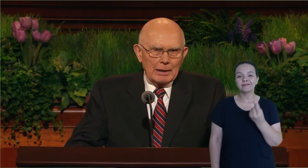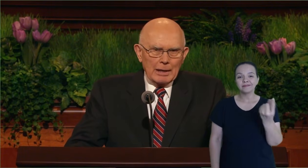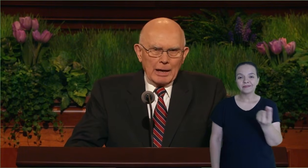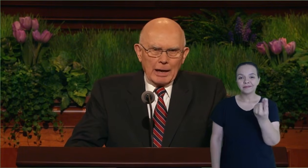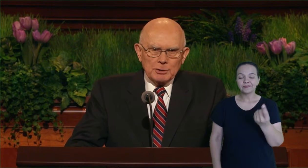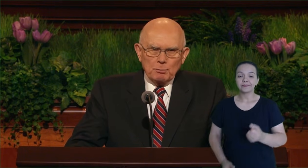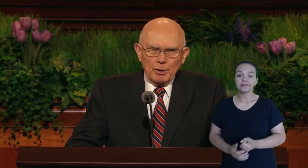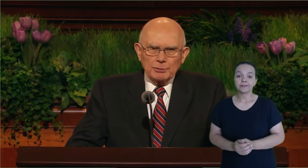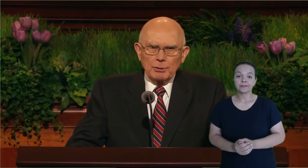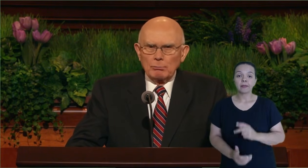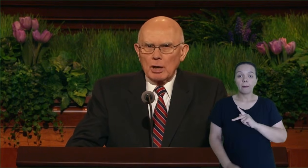eterna.